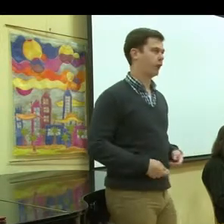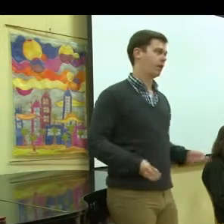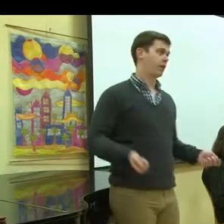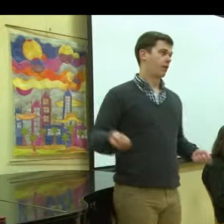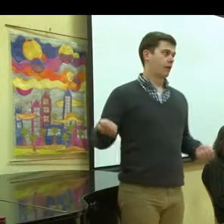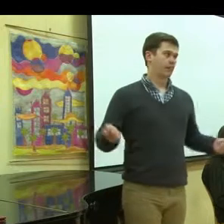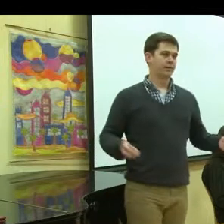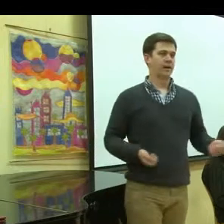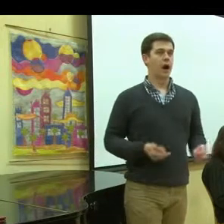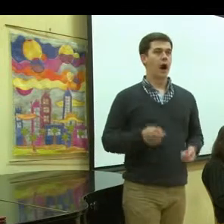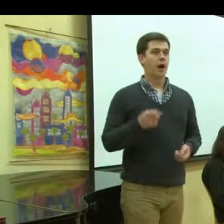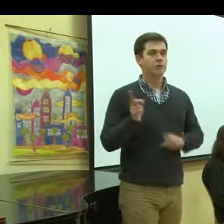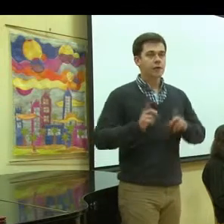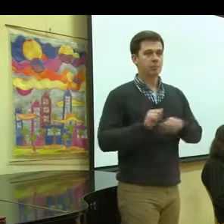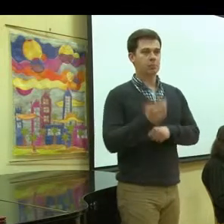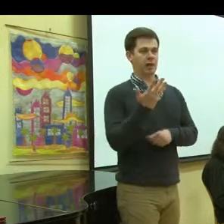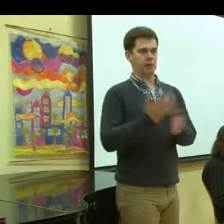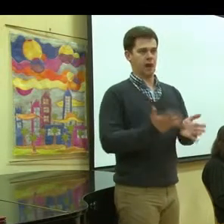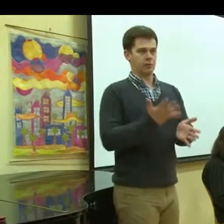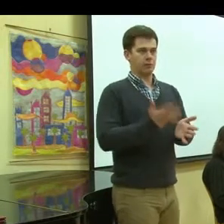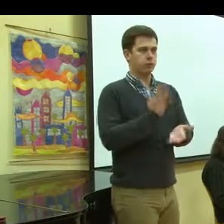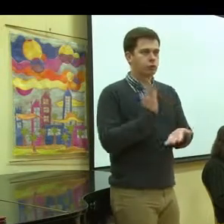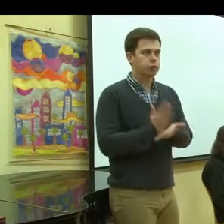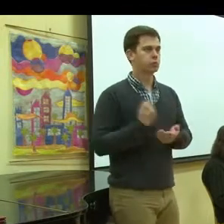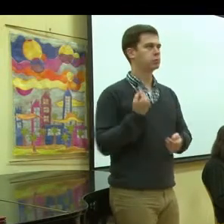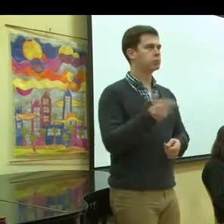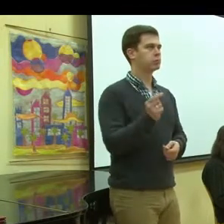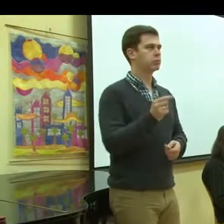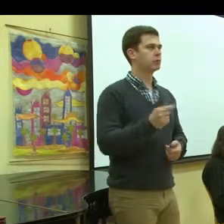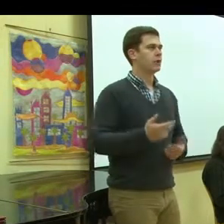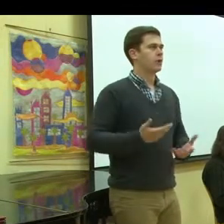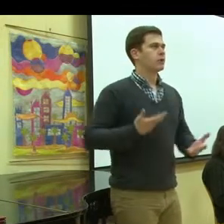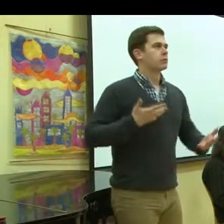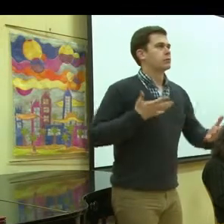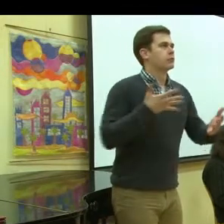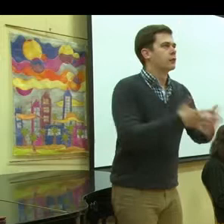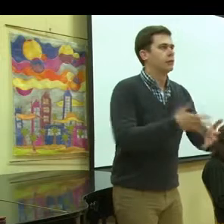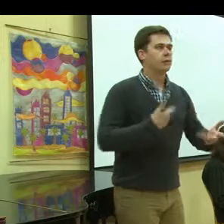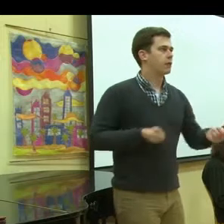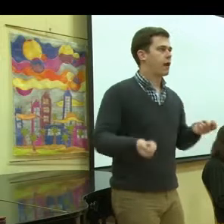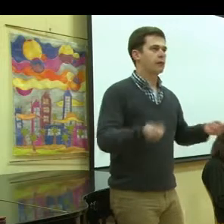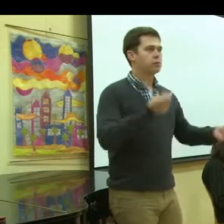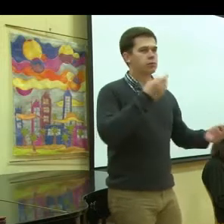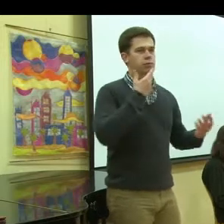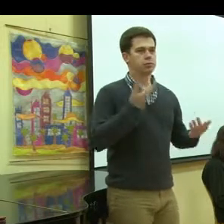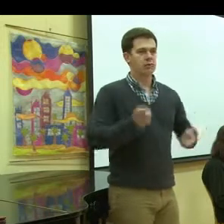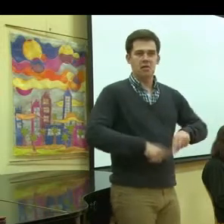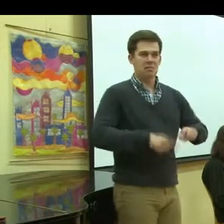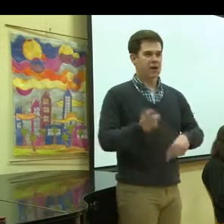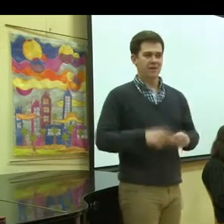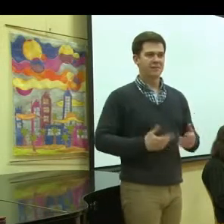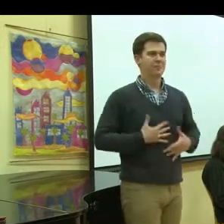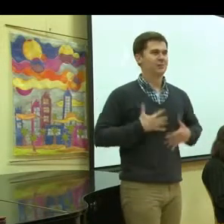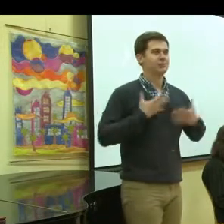może być osoba, która nie była na 5 zajęciach i czuje to doskonale i będzie je tańczyć najpiękniej. Pero si es, creo que